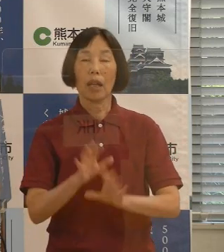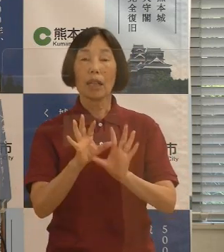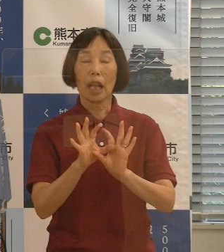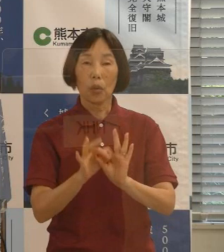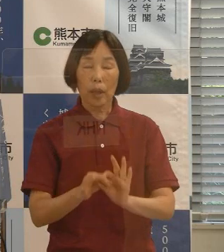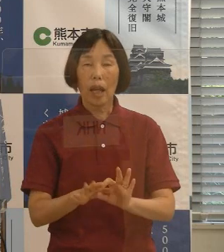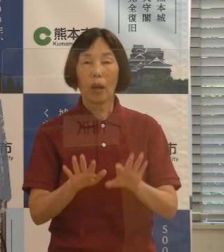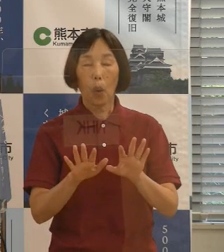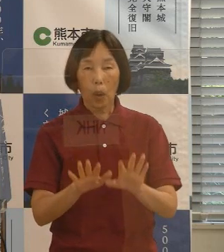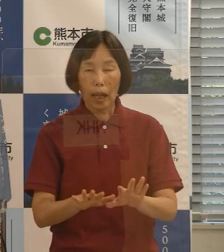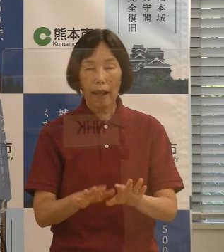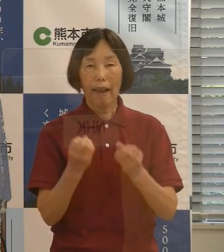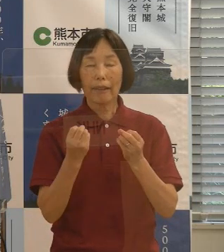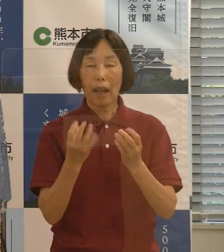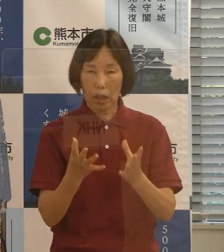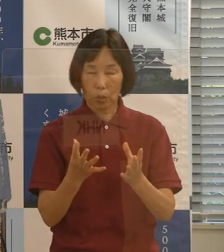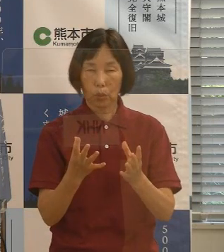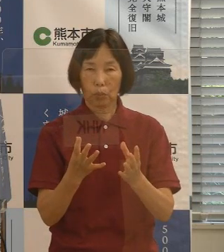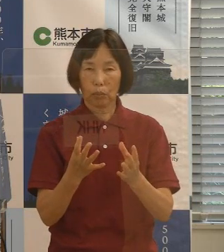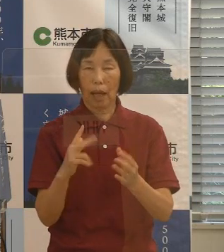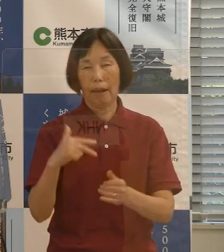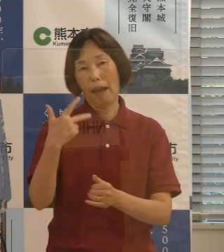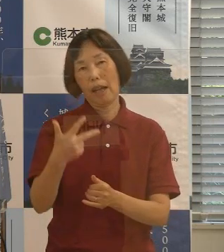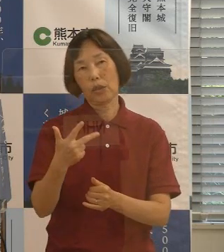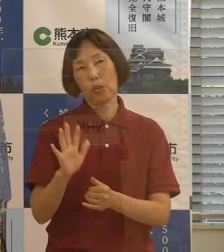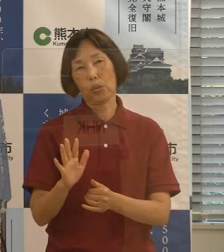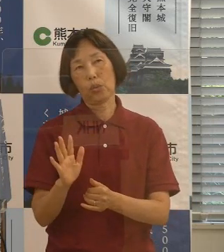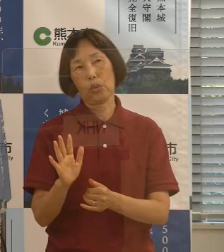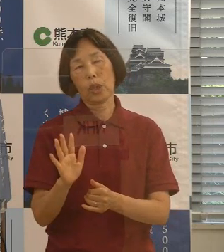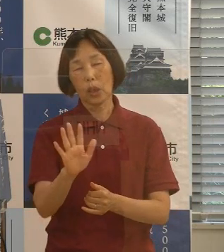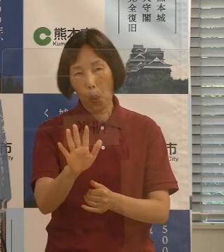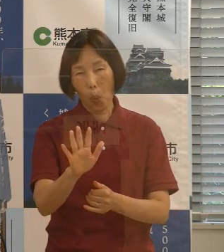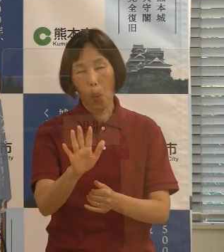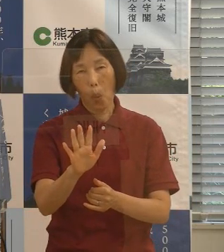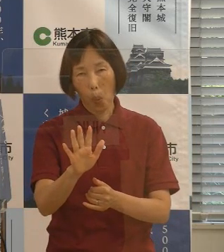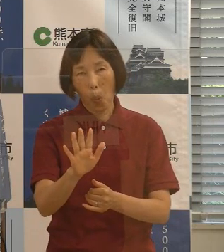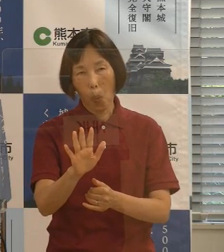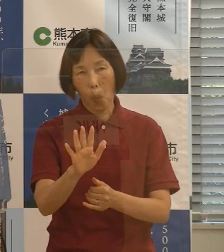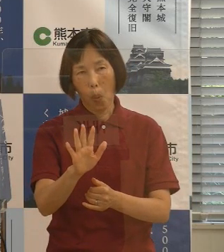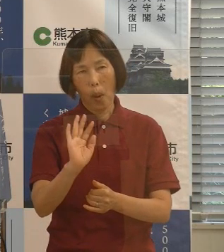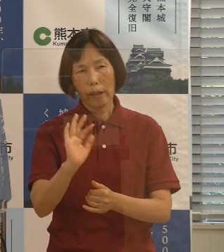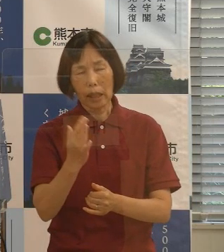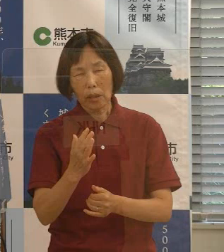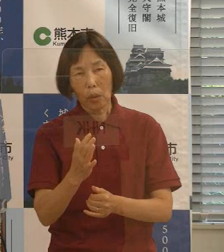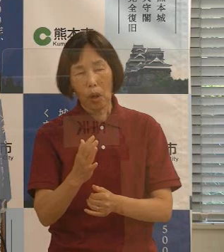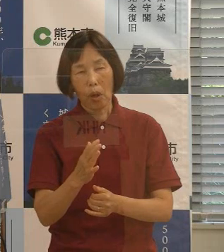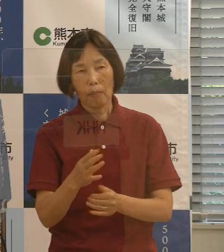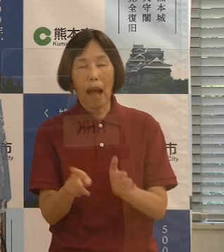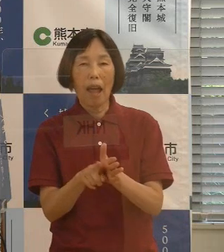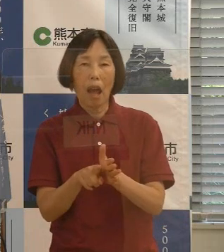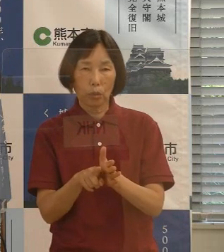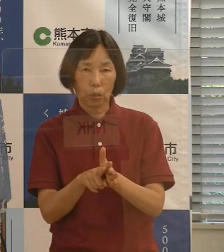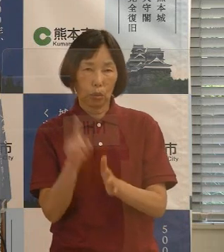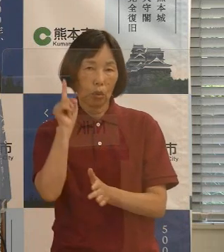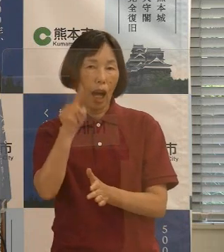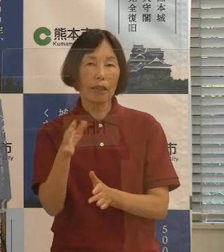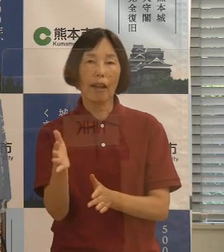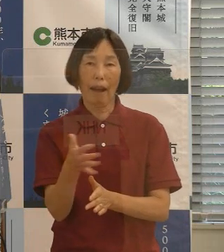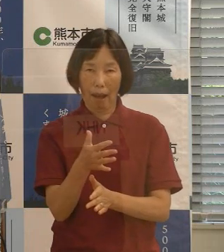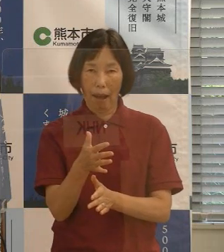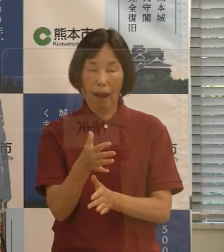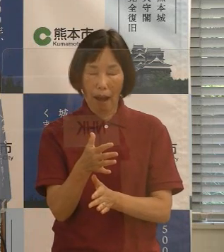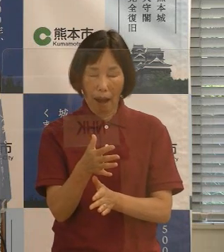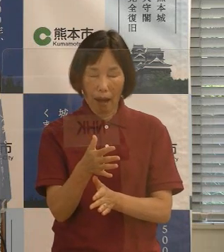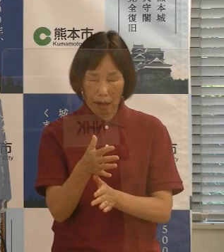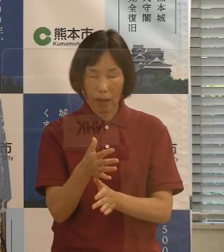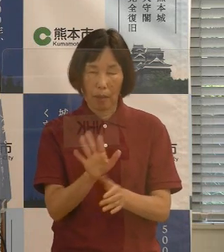に、まあ、あの来週以降で実は増員をする予定だったのを急遽前倒しをしまして、明日